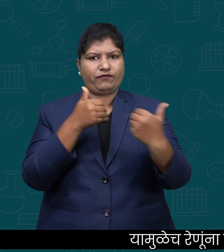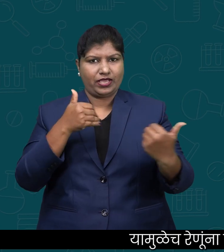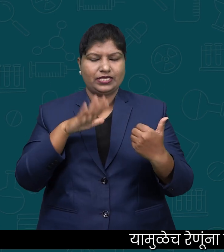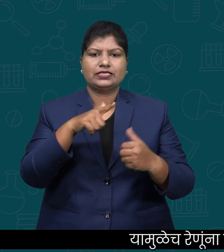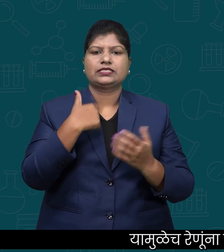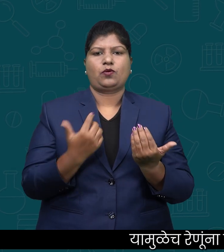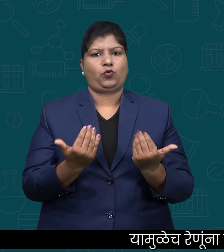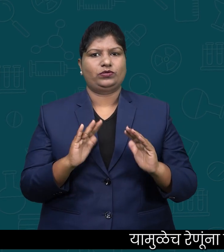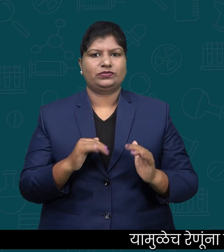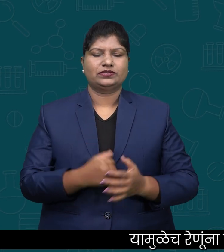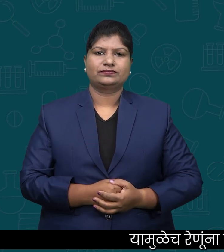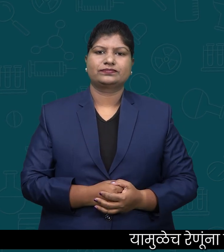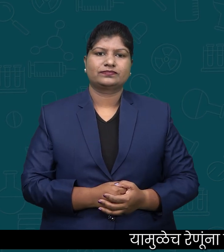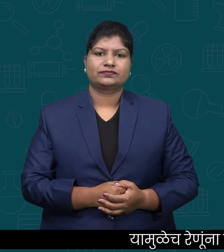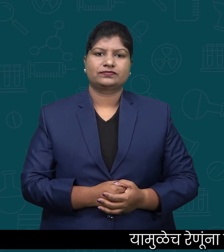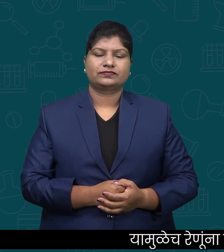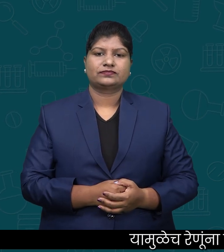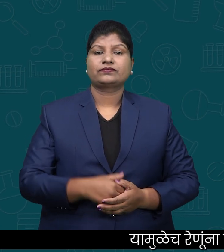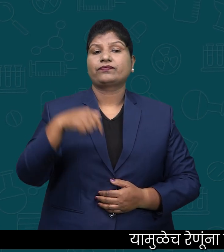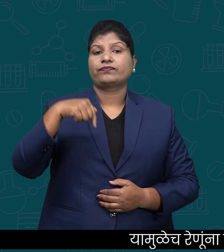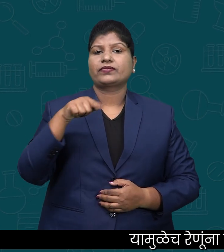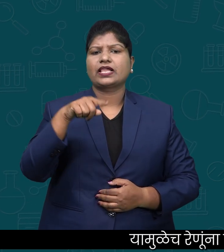यामुळेच रेणूंना विशिष्ट आकार मिळतो.